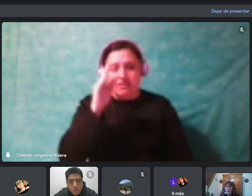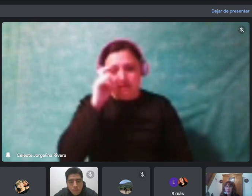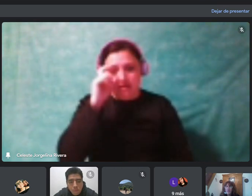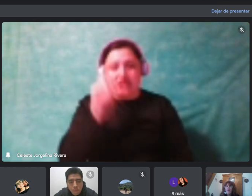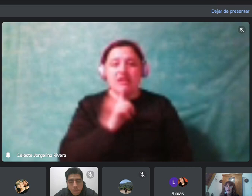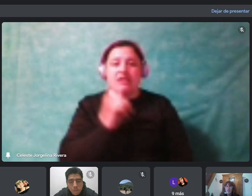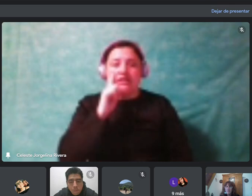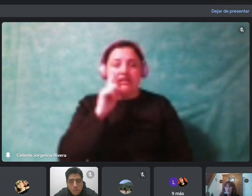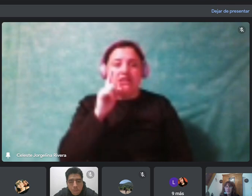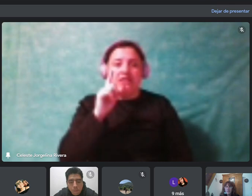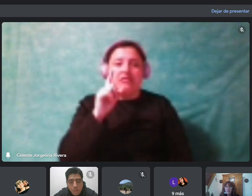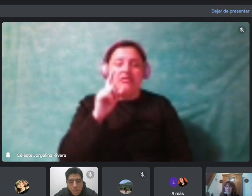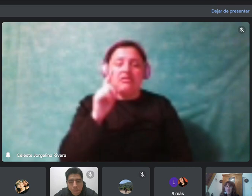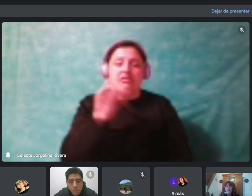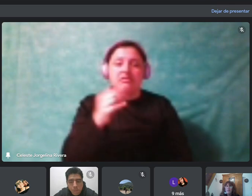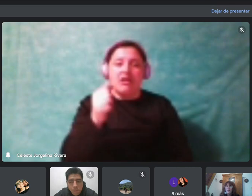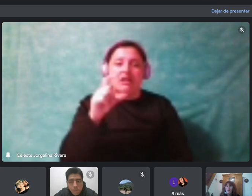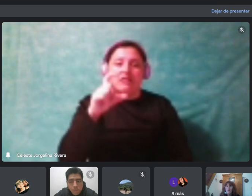buscar,